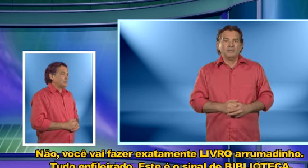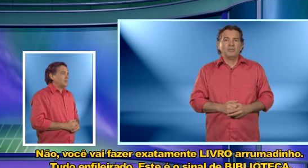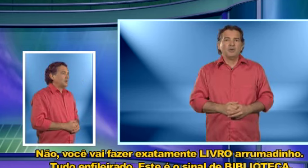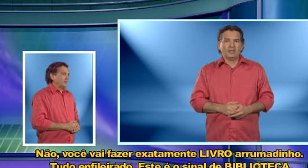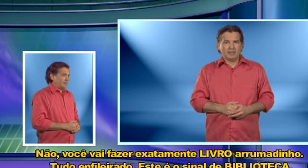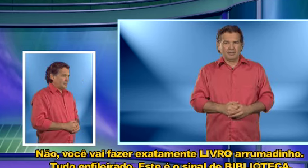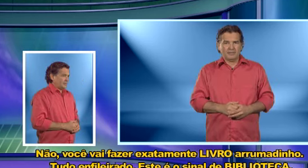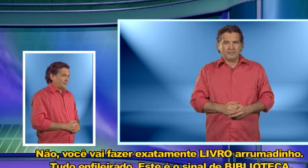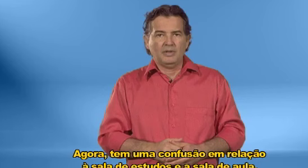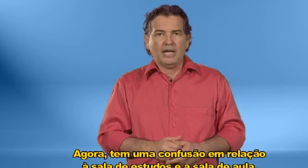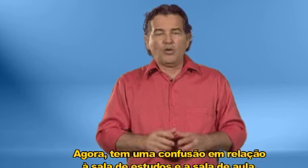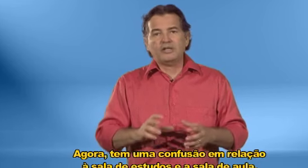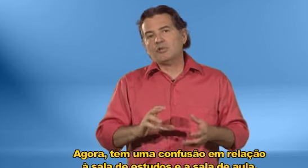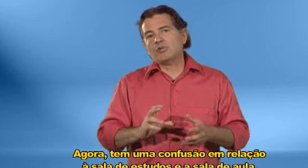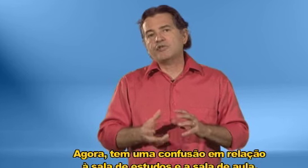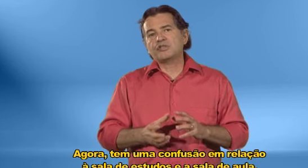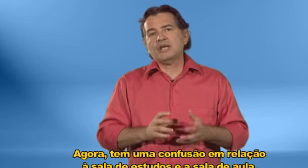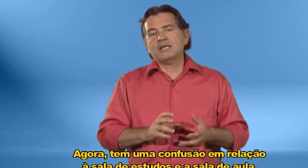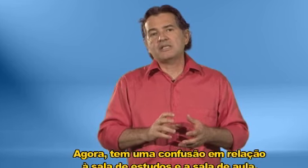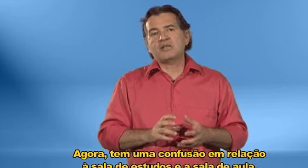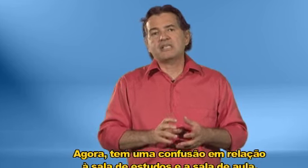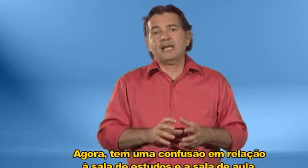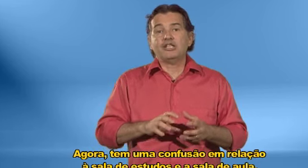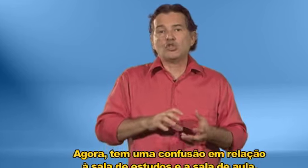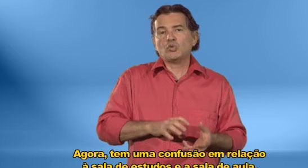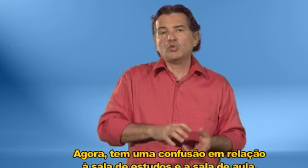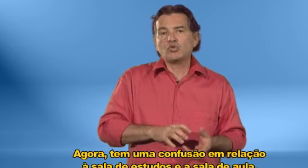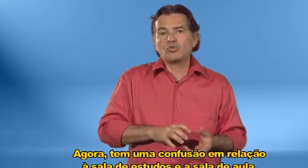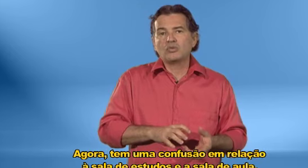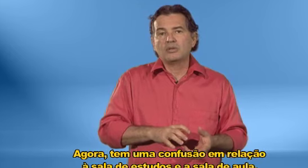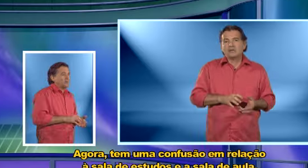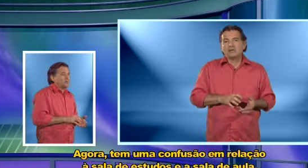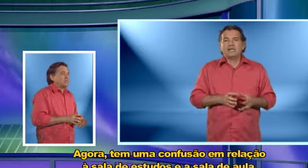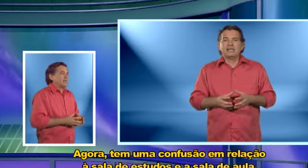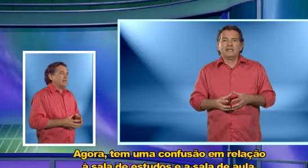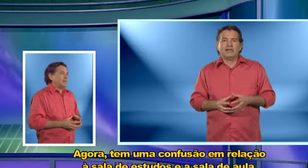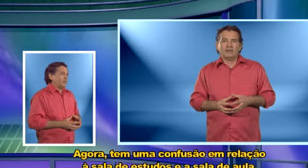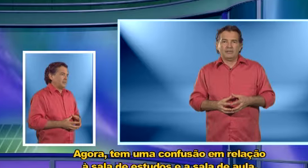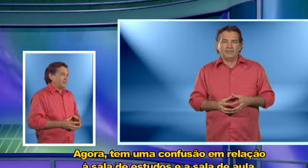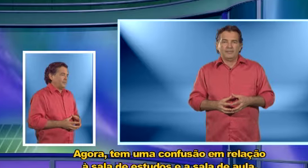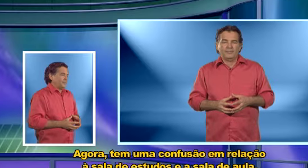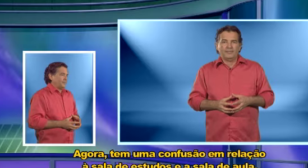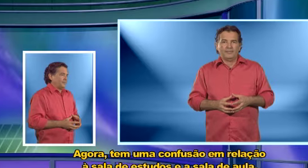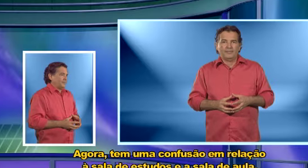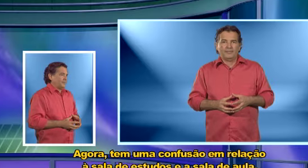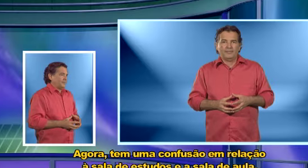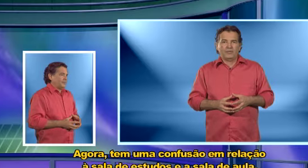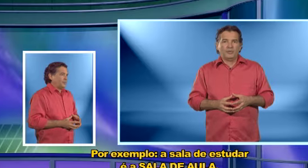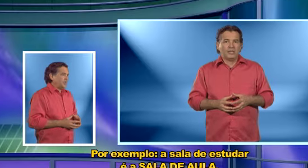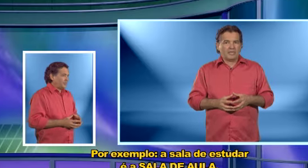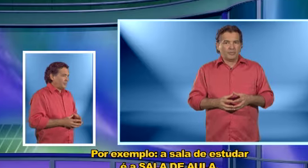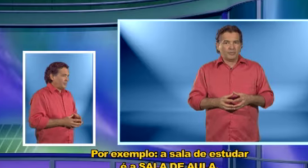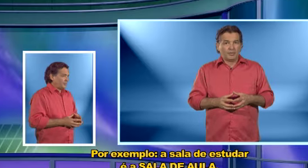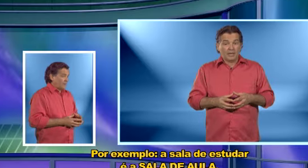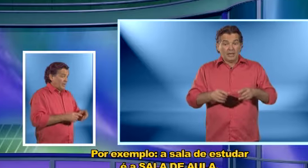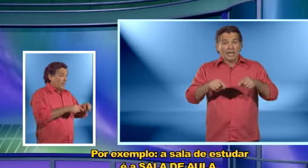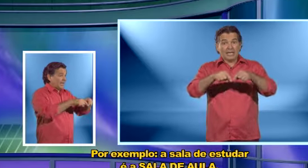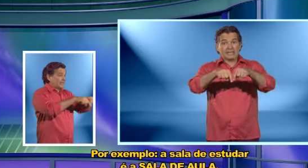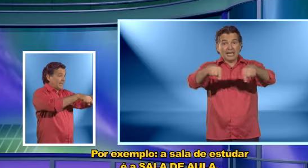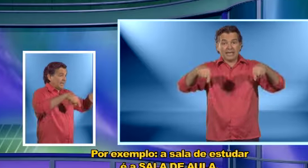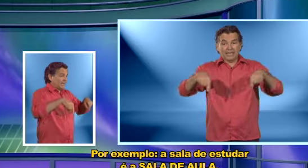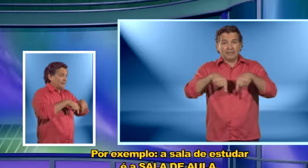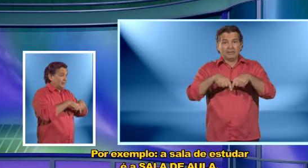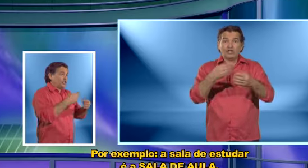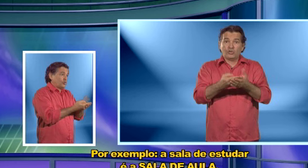de biblioteca. Agora, tem uma confusão em relação à sala de estudos e à sala de aula. Por exemplo,